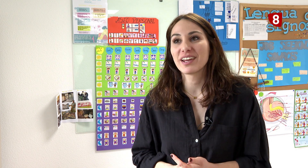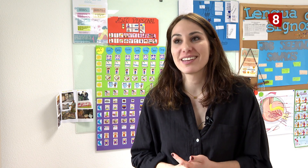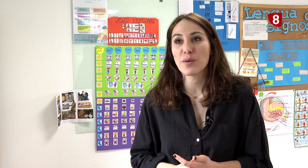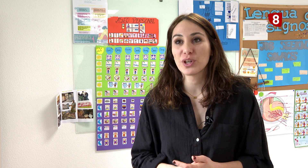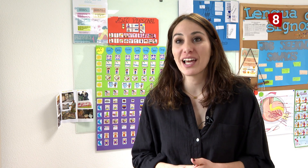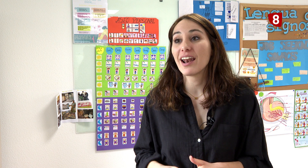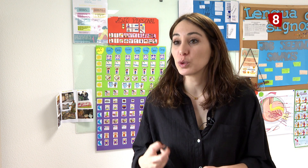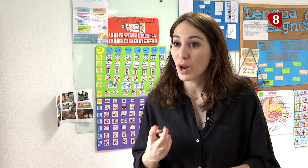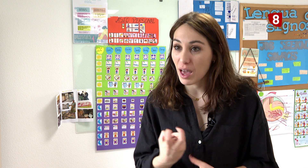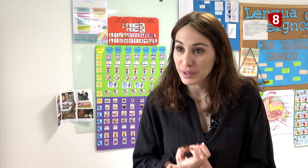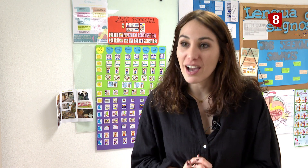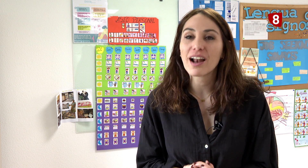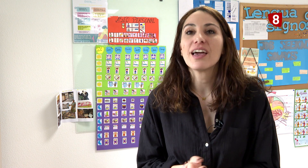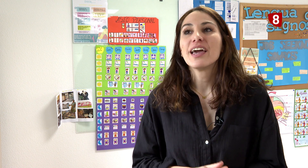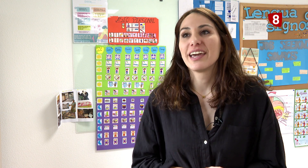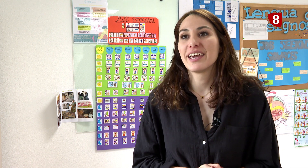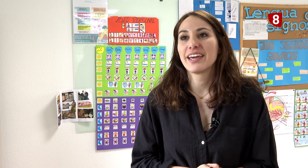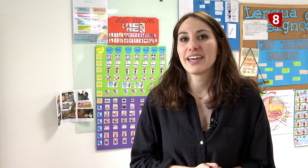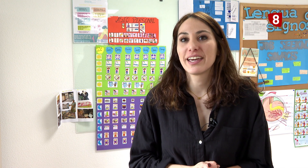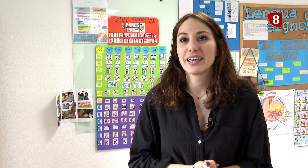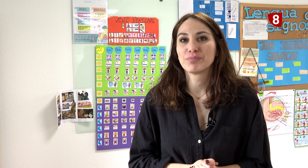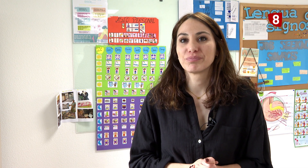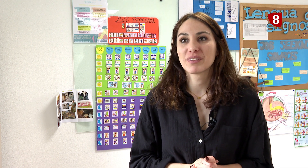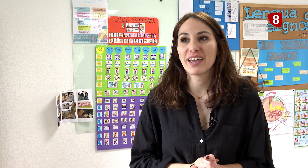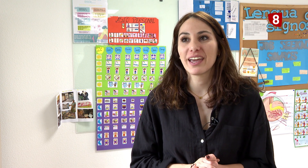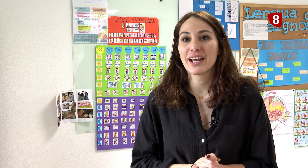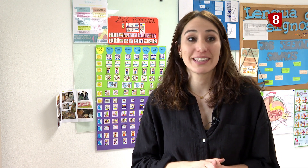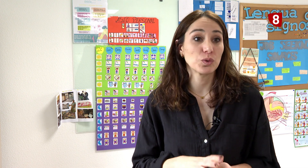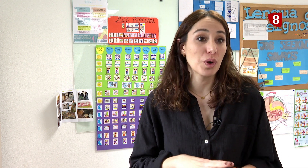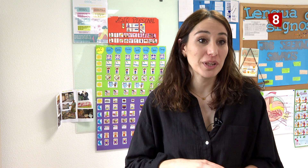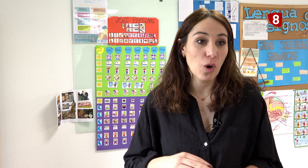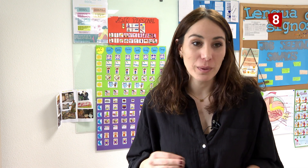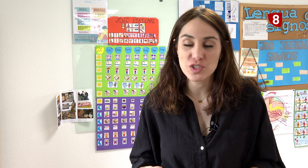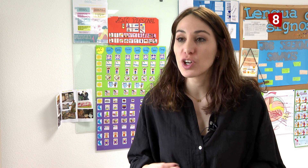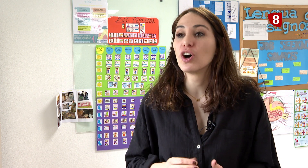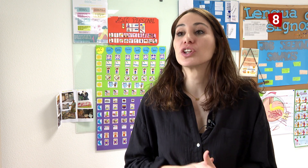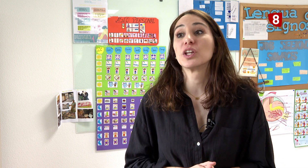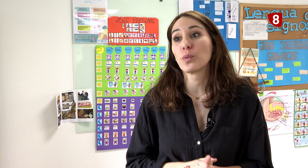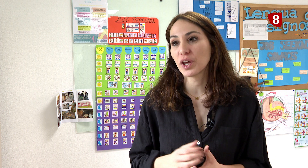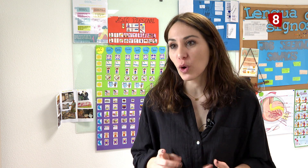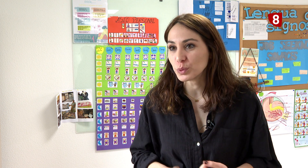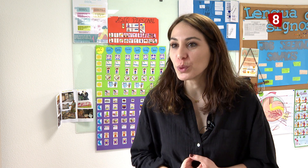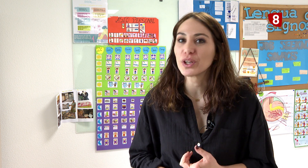se apoyan a la lectura labial, que le tienen una buena comprensión, que no pueden